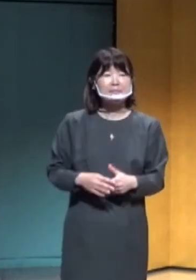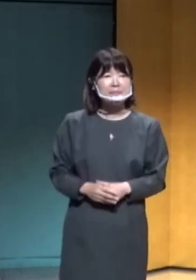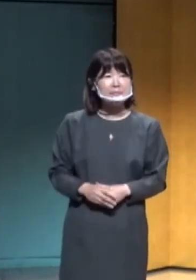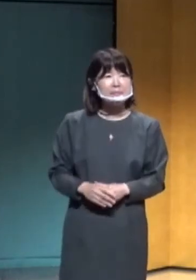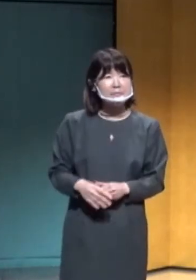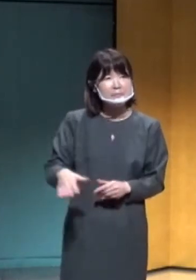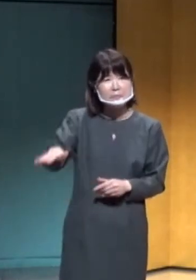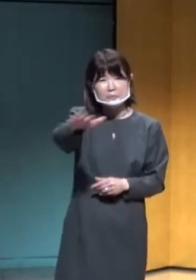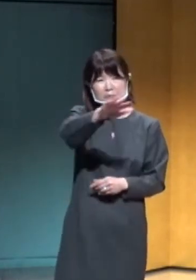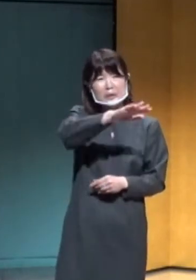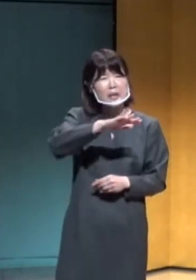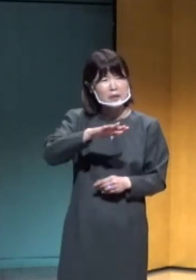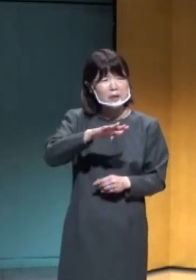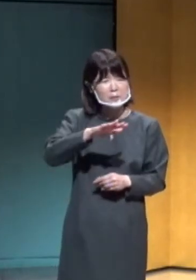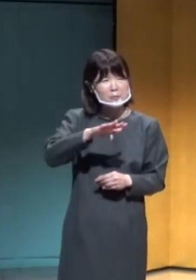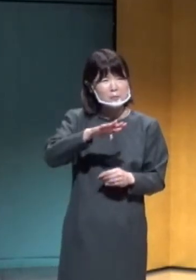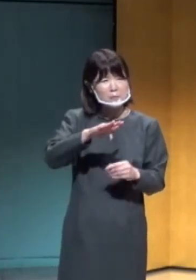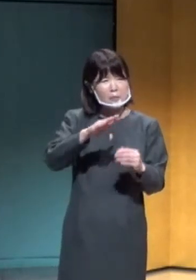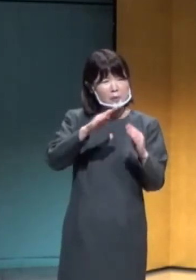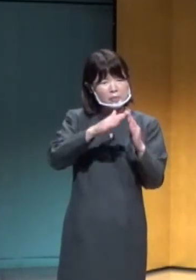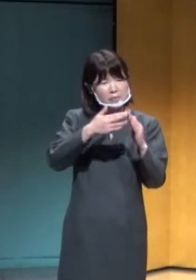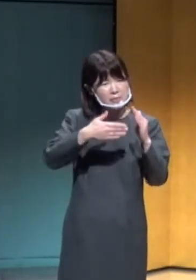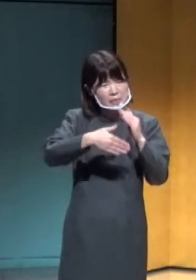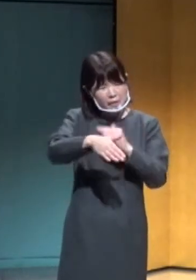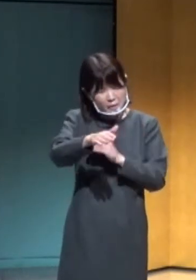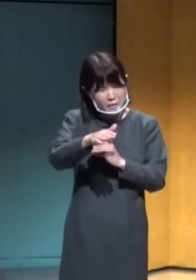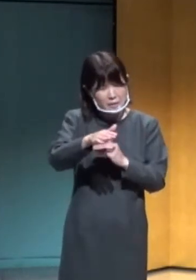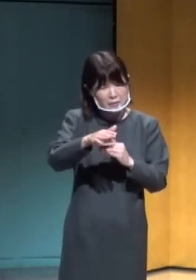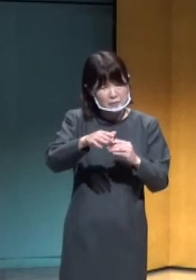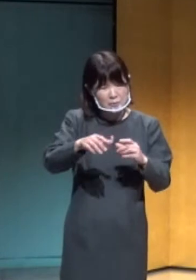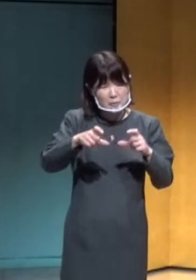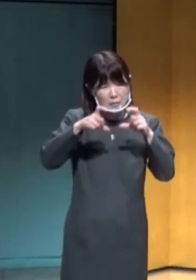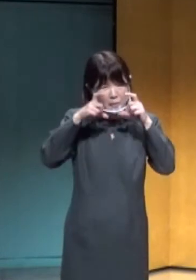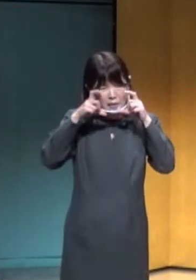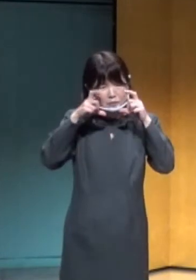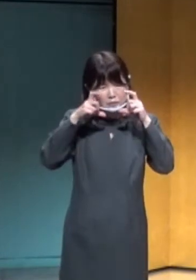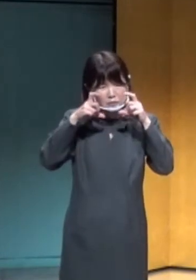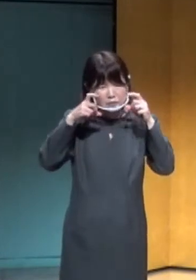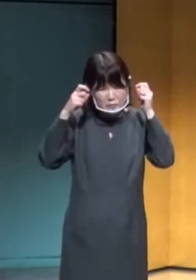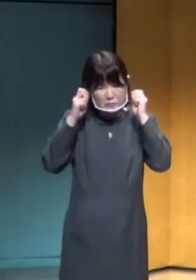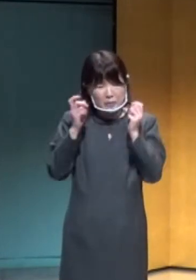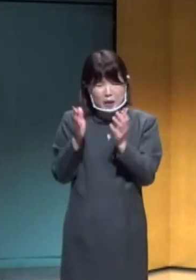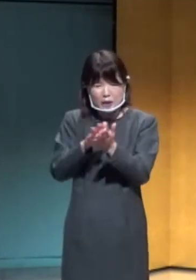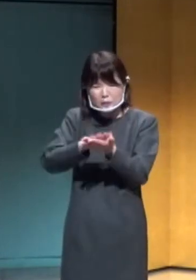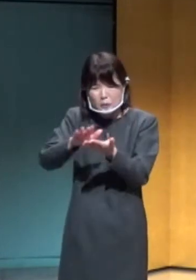いろんなところでご苦労なさってんじゃないかなというふうに思っておりますけども、